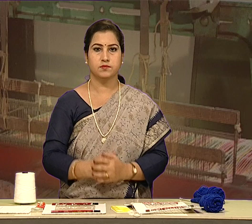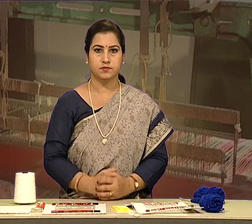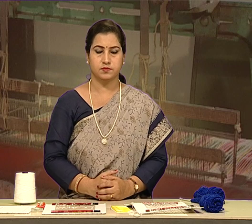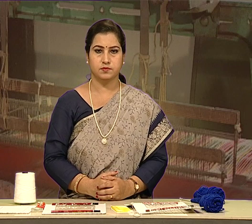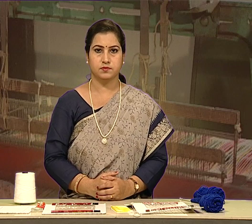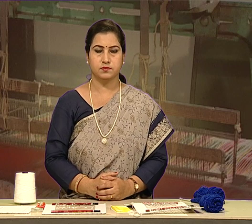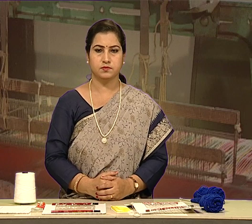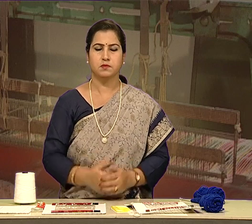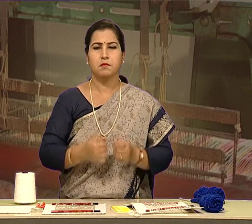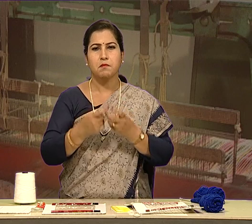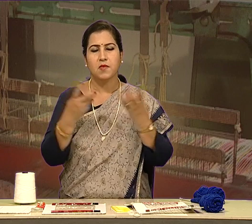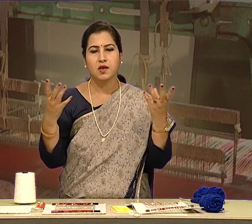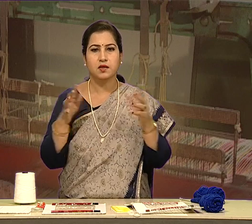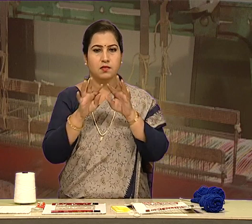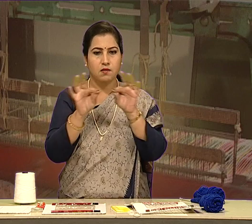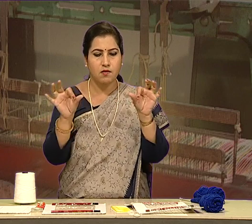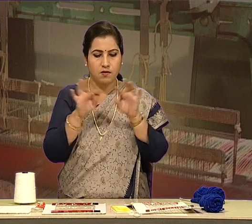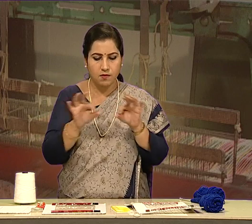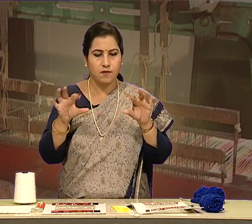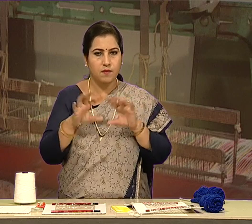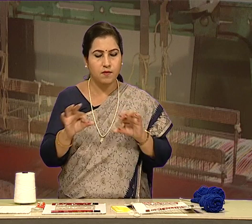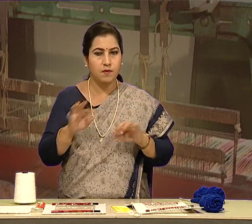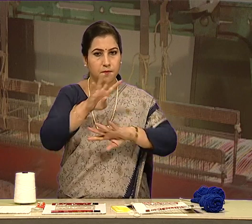ऐसे बहुत सारे तागों से मिलकर ही वस्त्र बनता है।